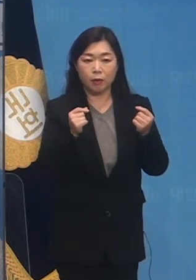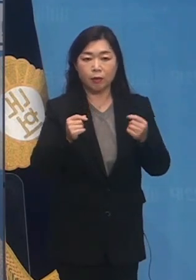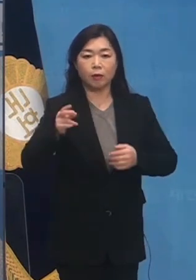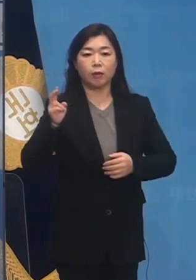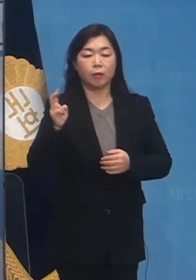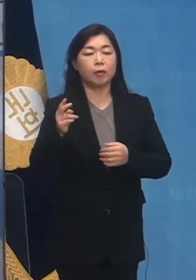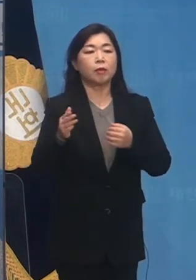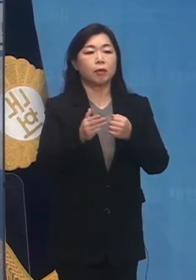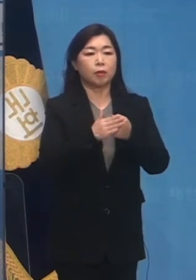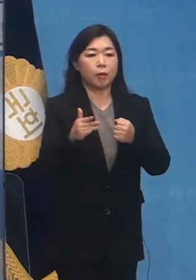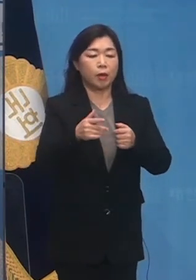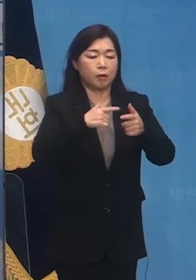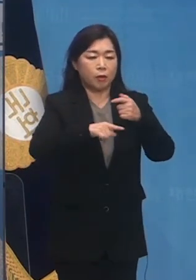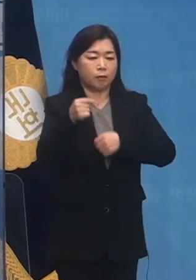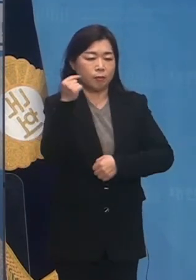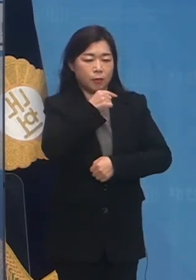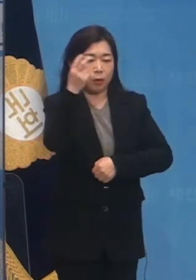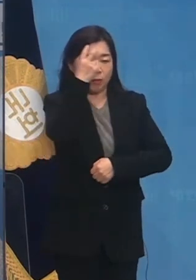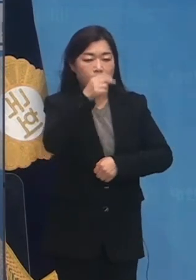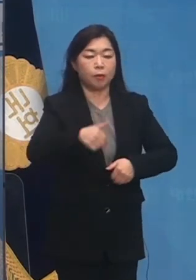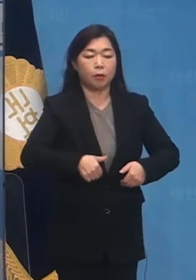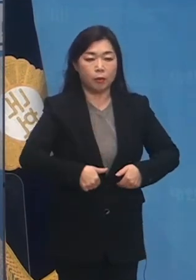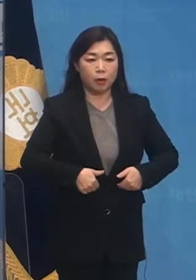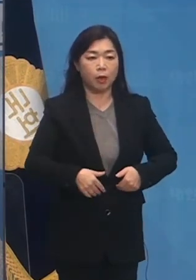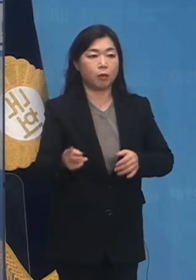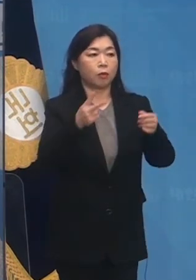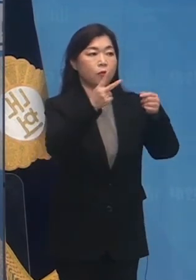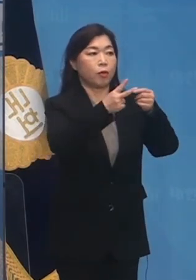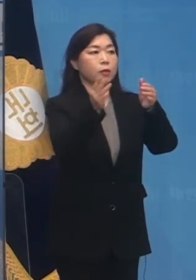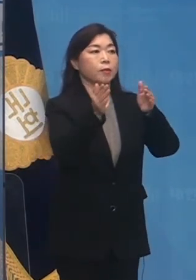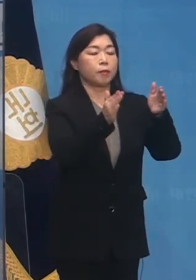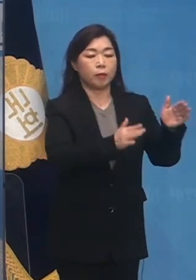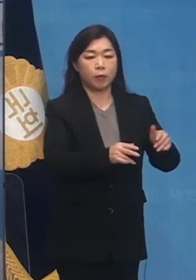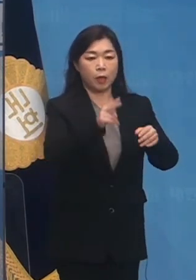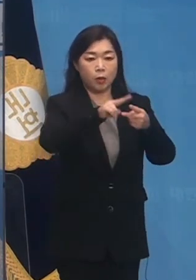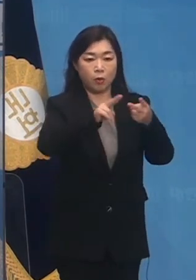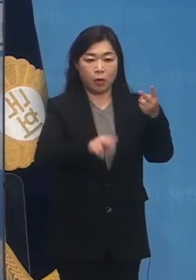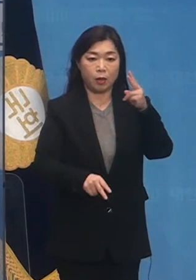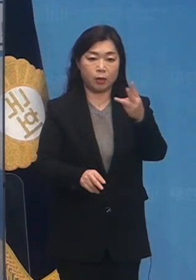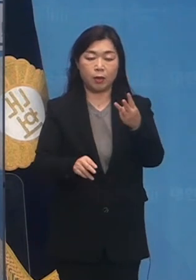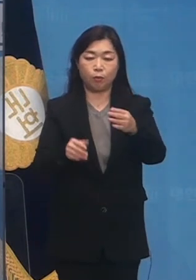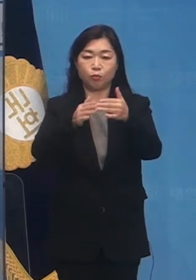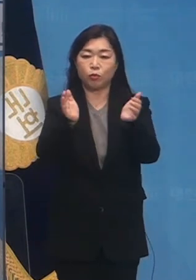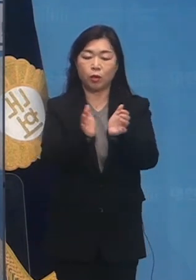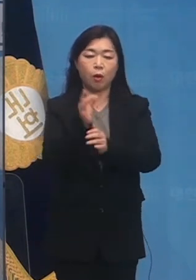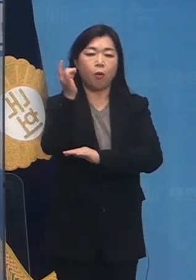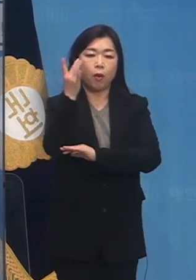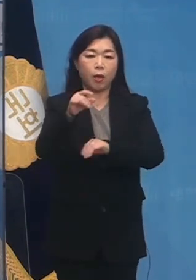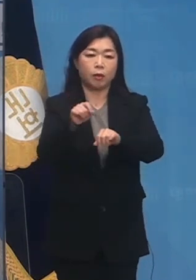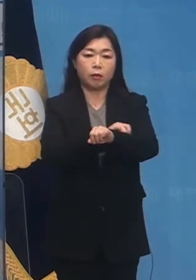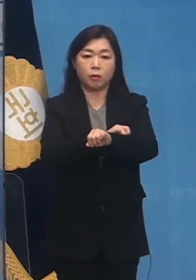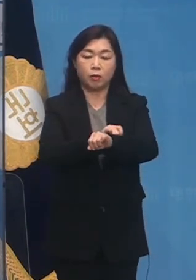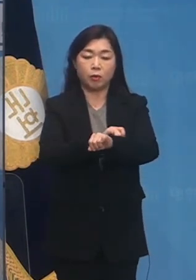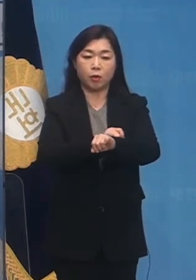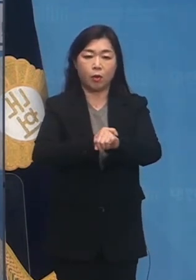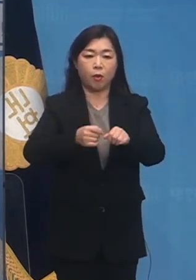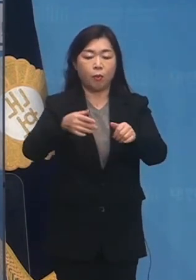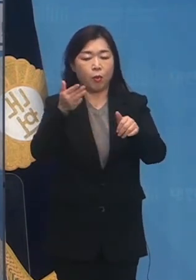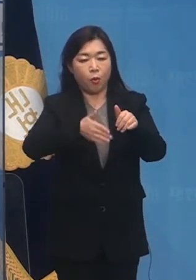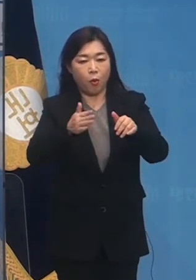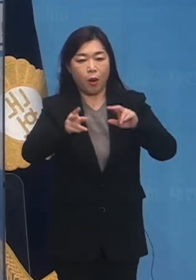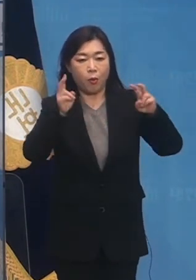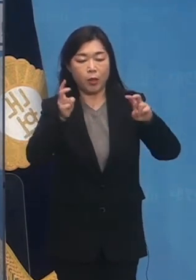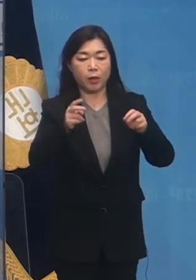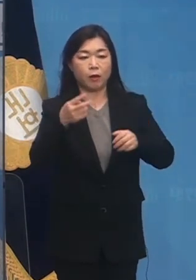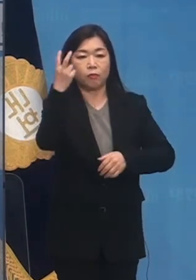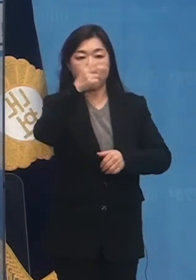아닌가 철저한 검토가 필요합니다. 두 번째로 형사 3부에서 원래 특수 공안 기업